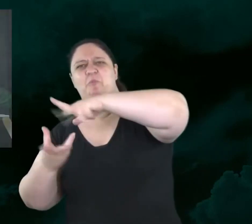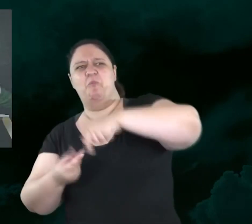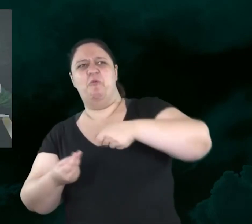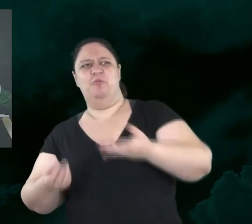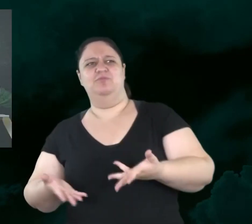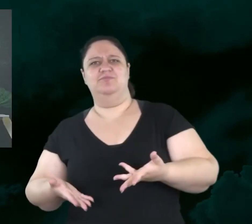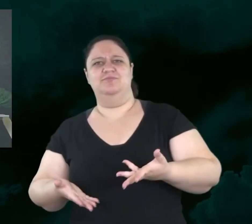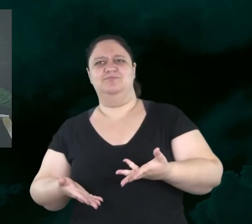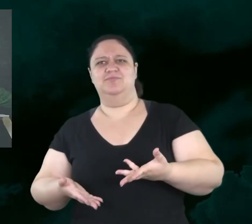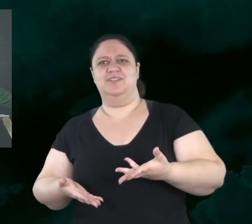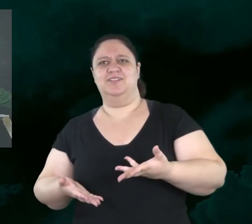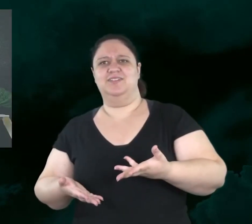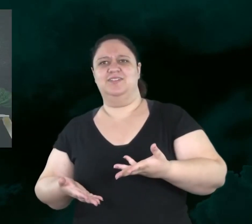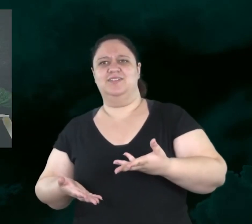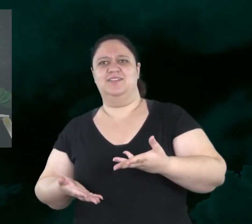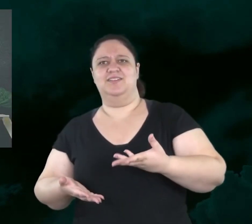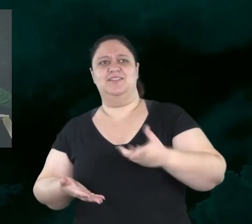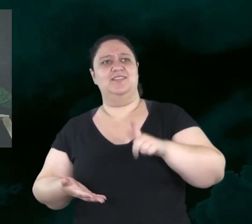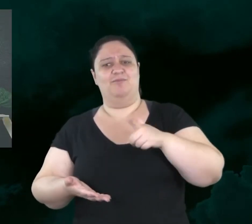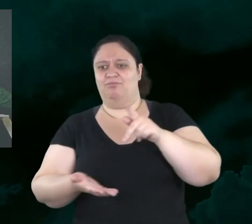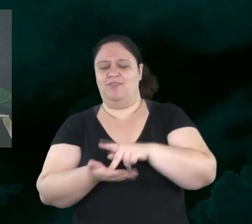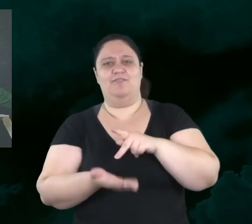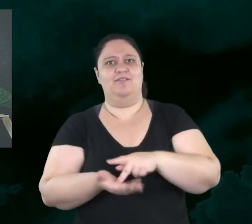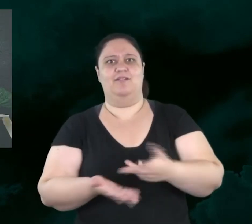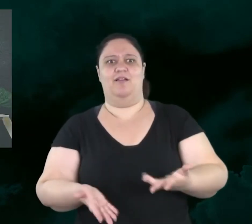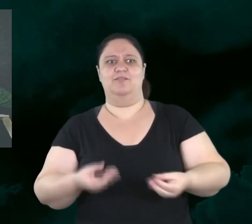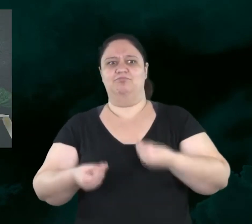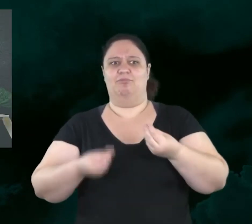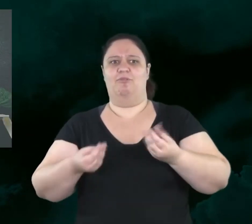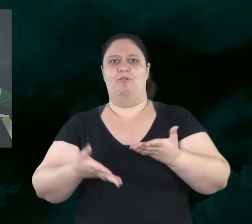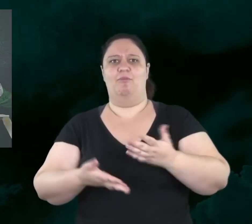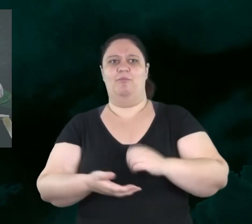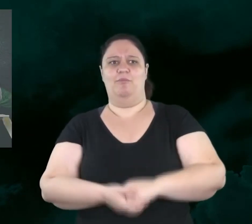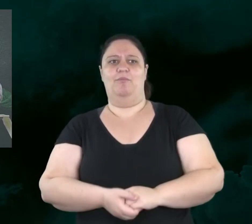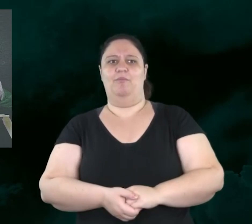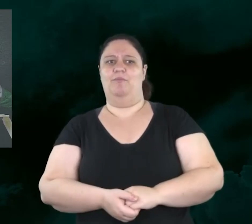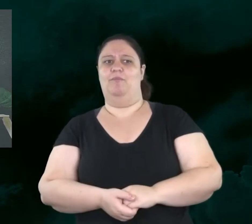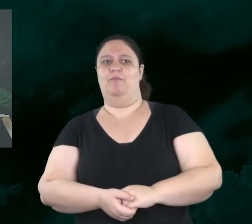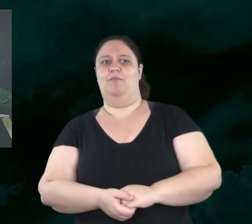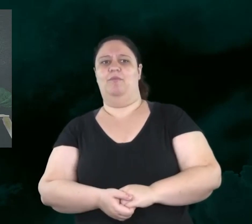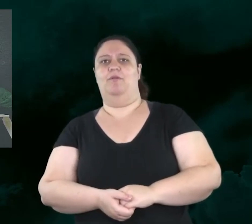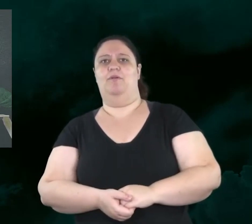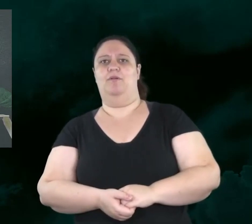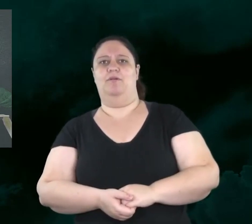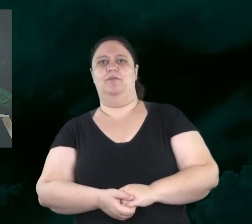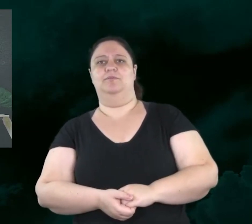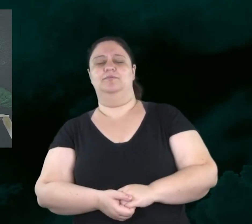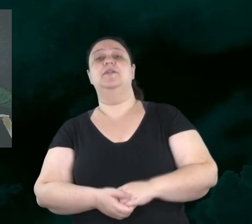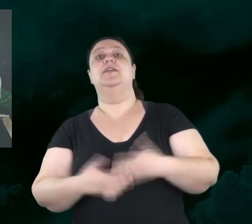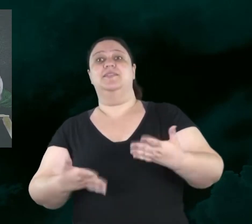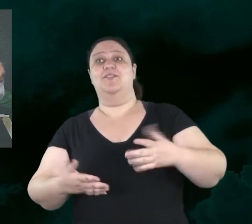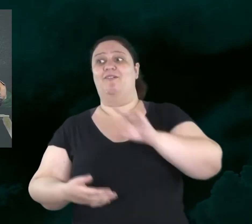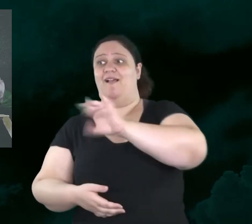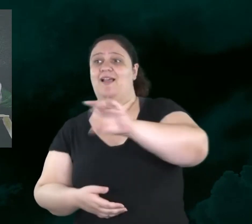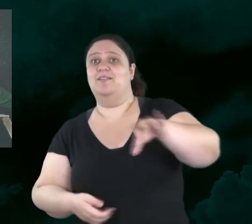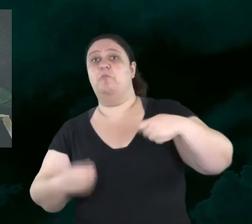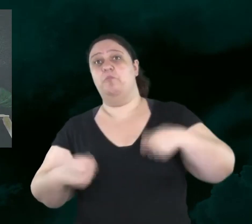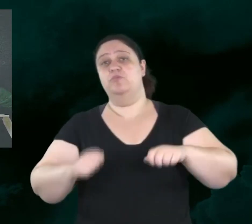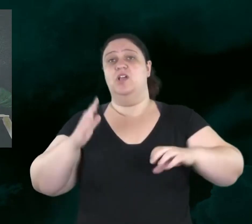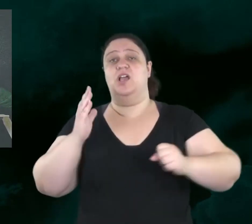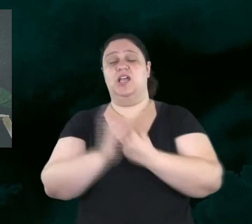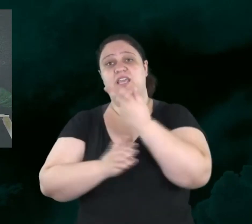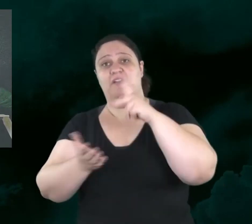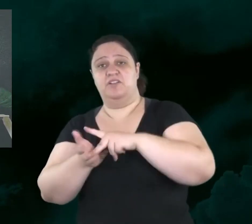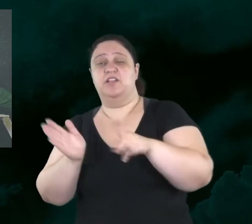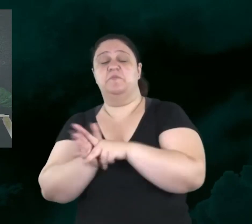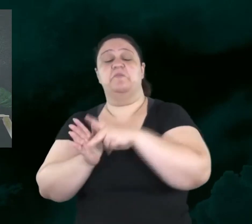a referência da verdade. Então, cada um pode distorcer a verdade para onde